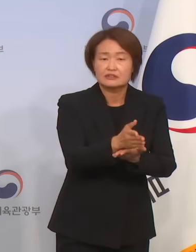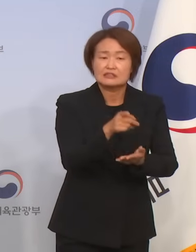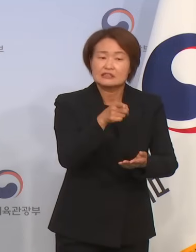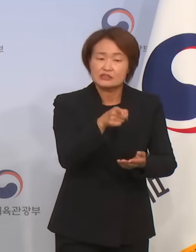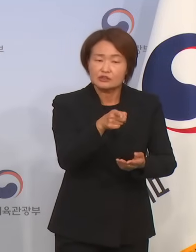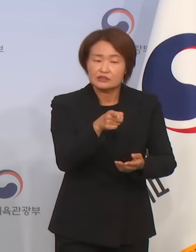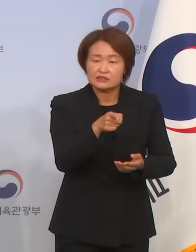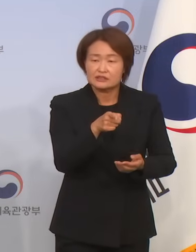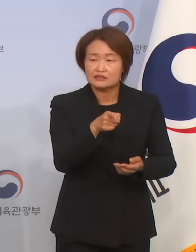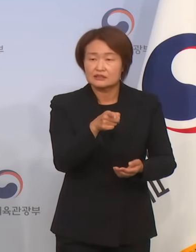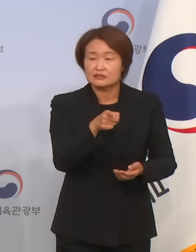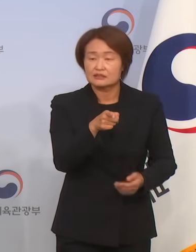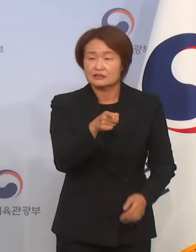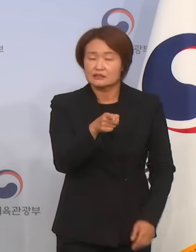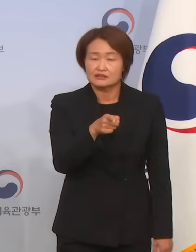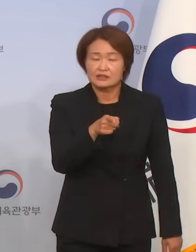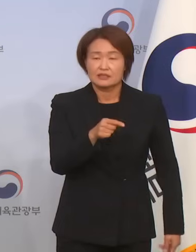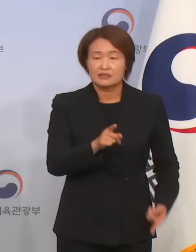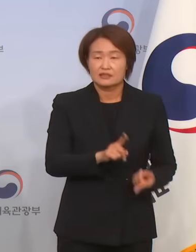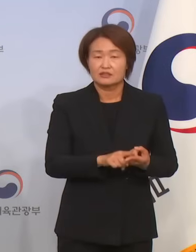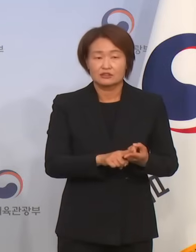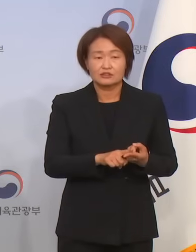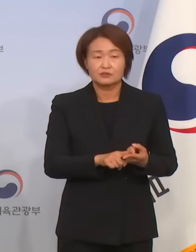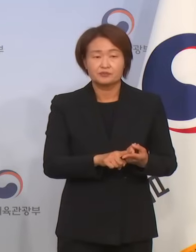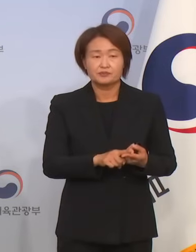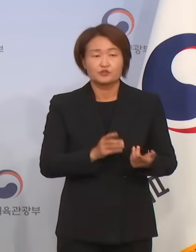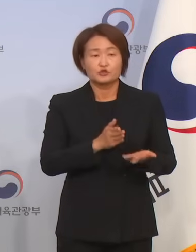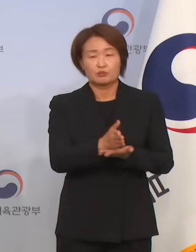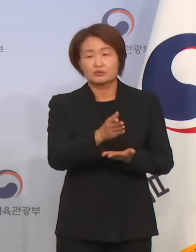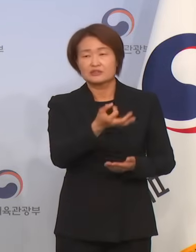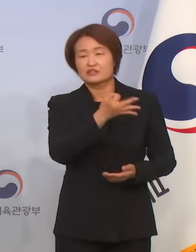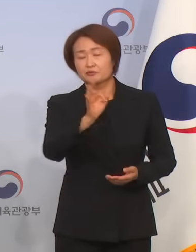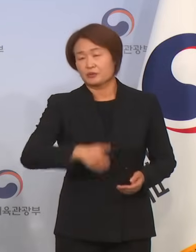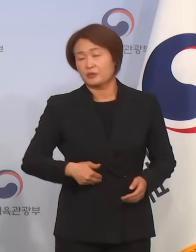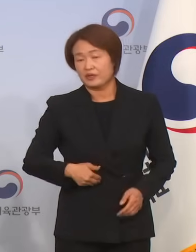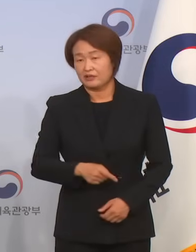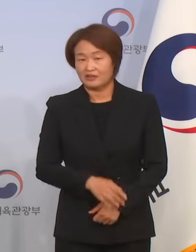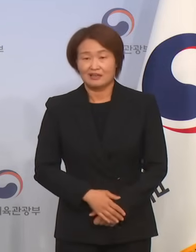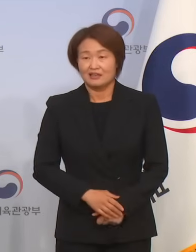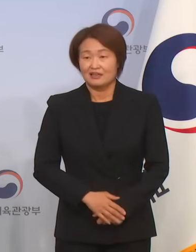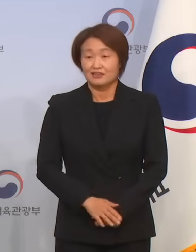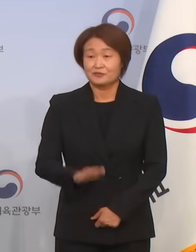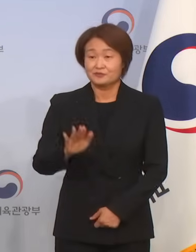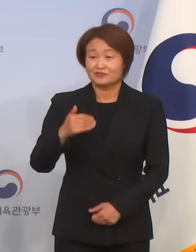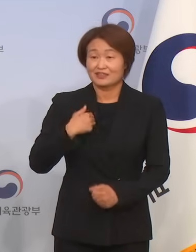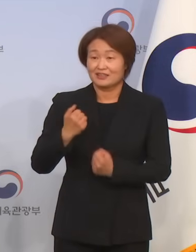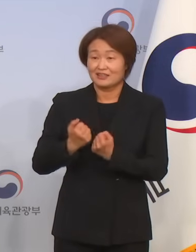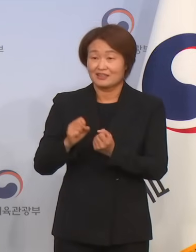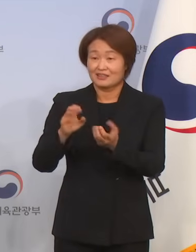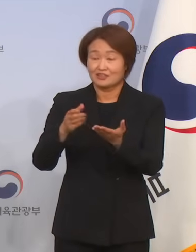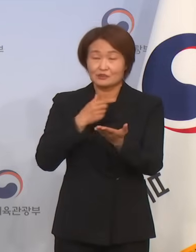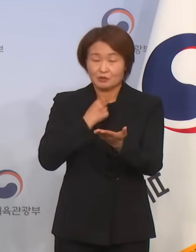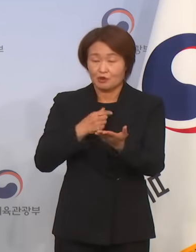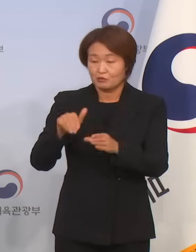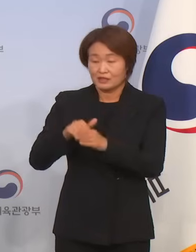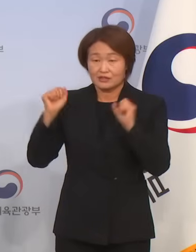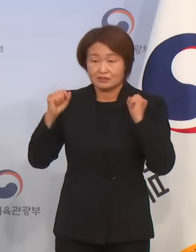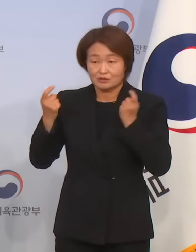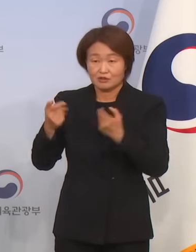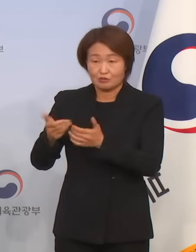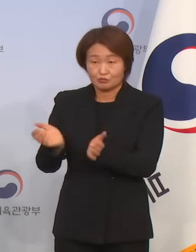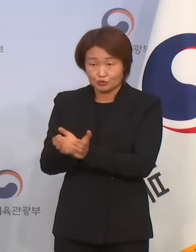것이 아닌가 이런 생각을 해봅니다. 어떻습니까? 전혀 아니고요. 저는 우리